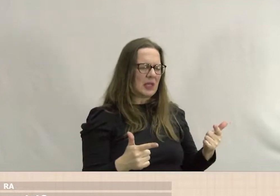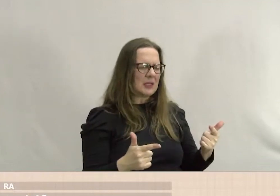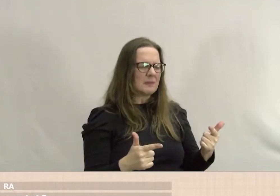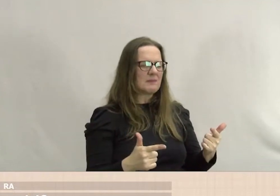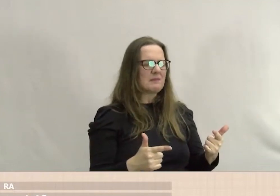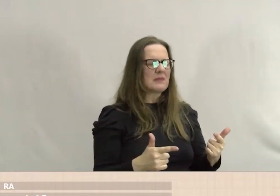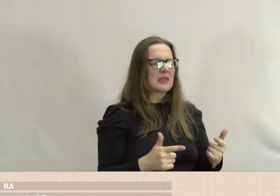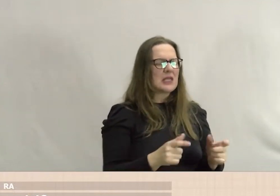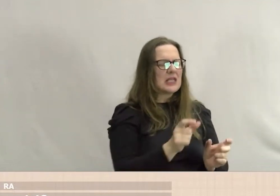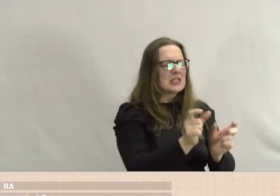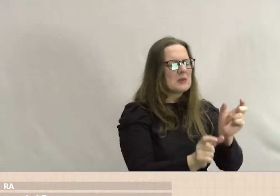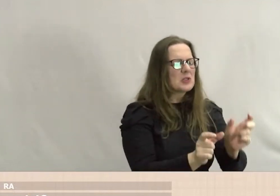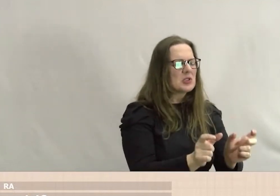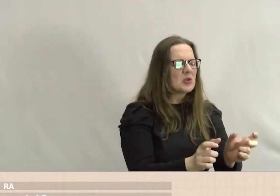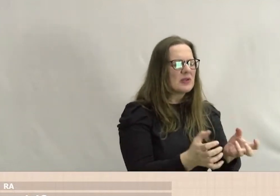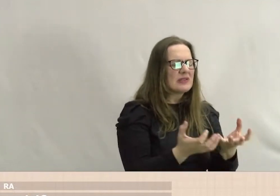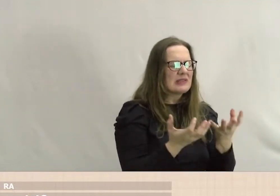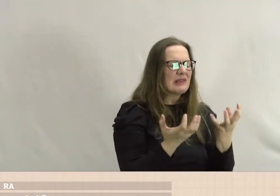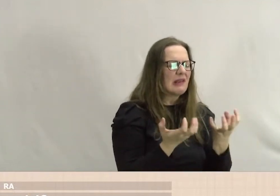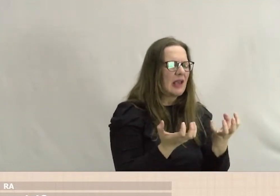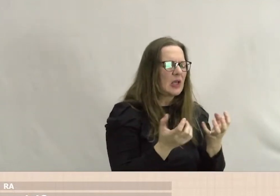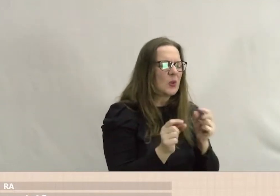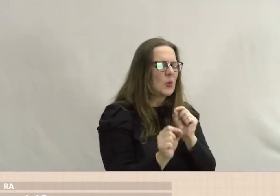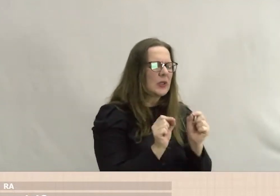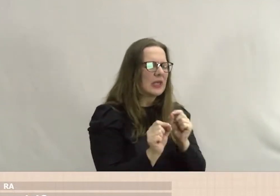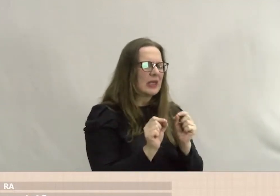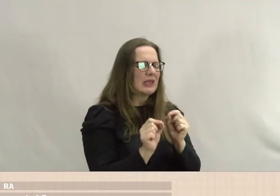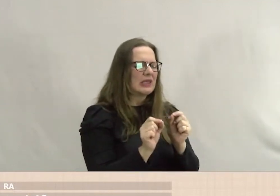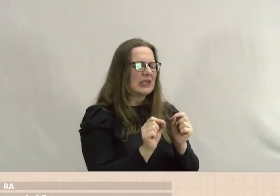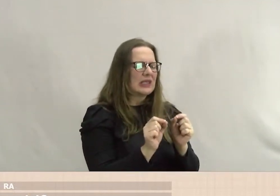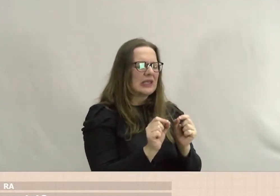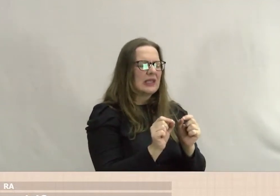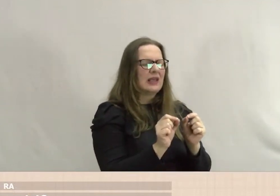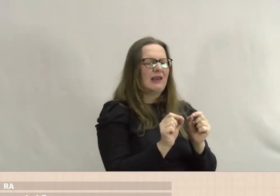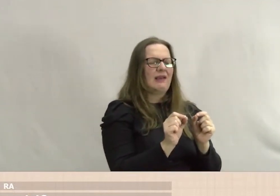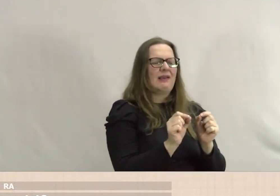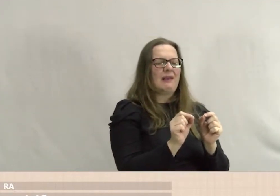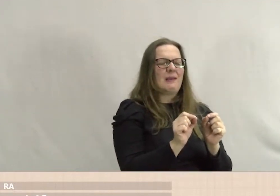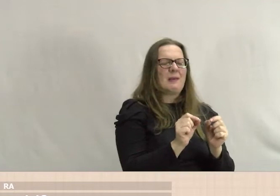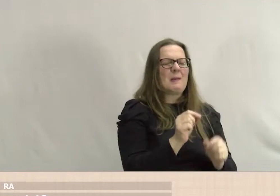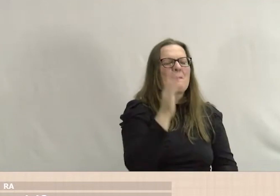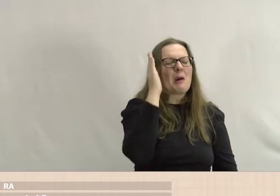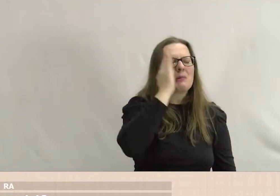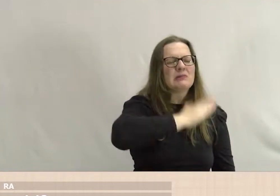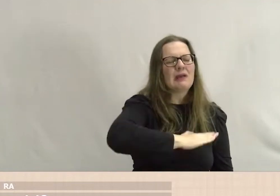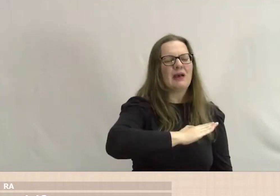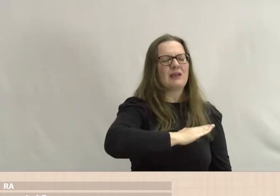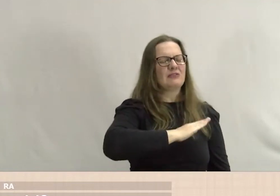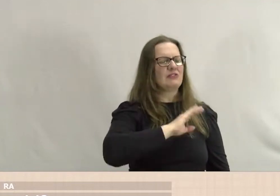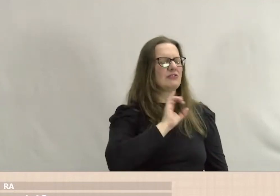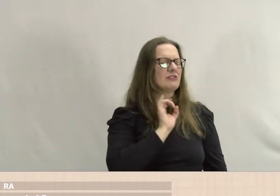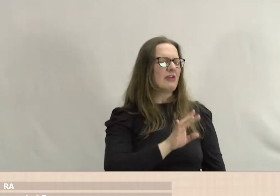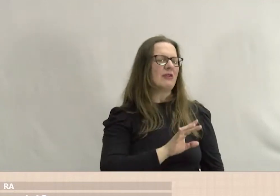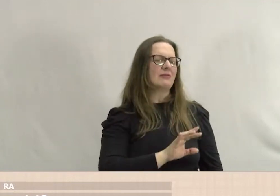eu quero a injustiça. Esse é o engano que o diabo faz na tua cabeça.